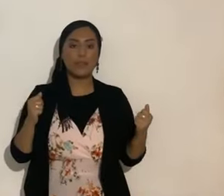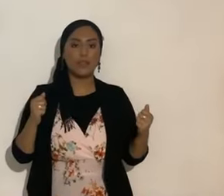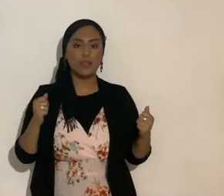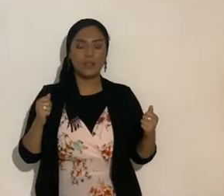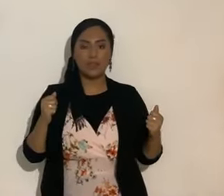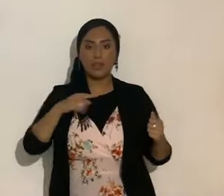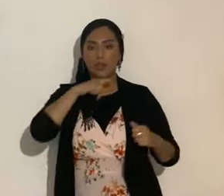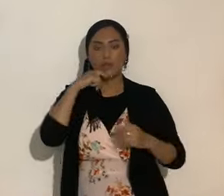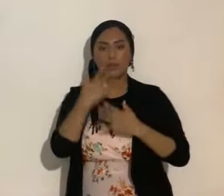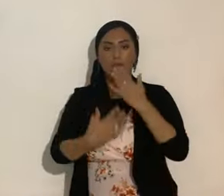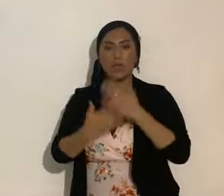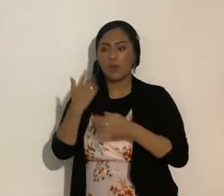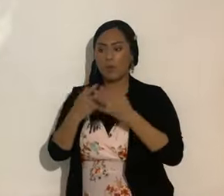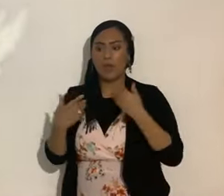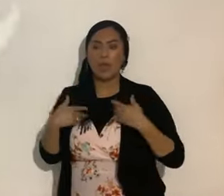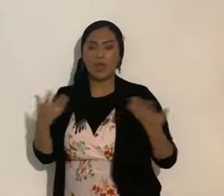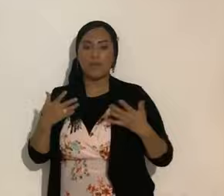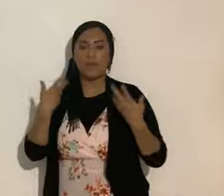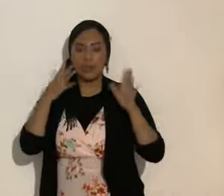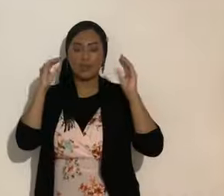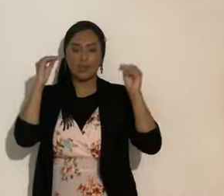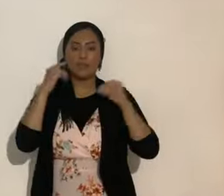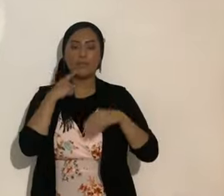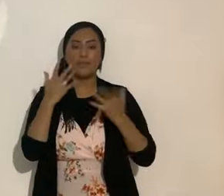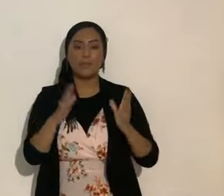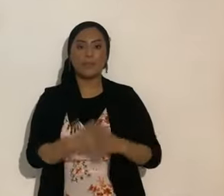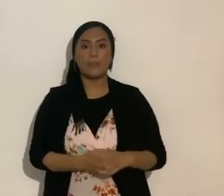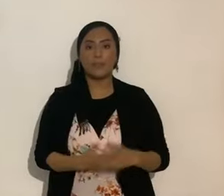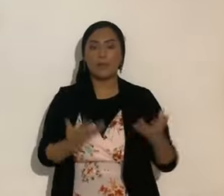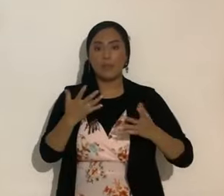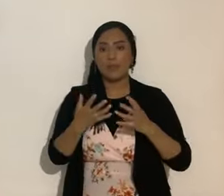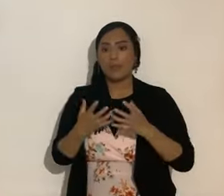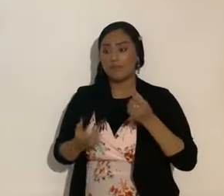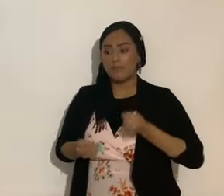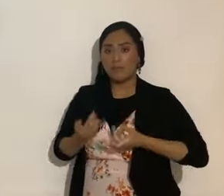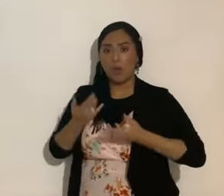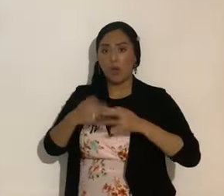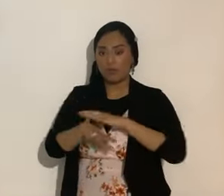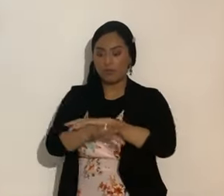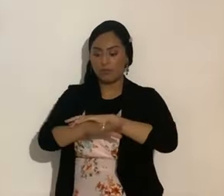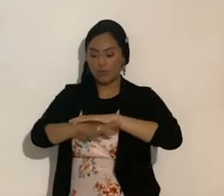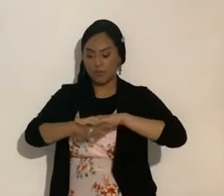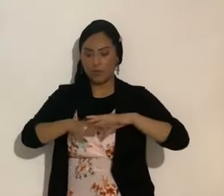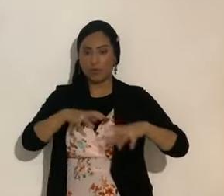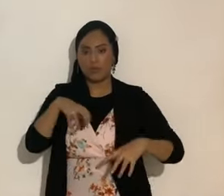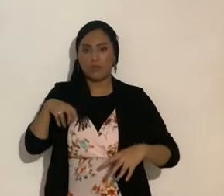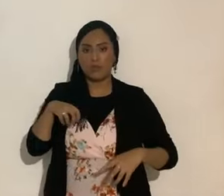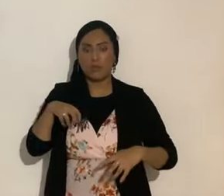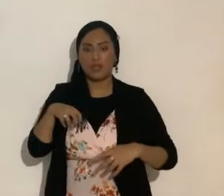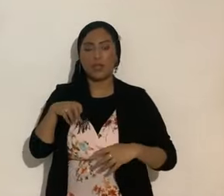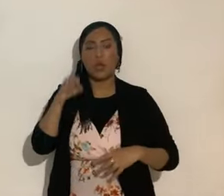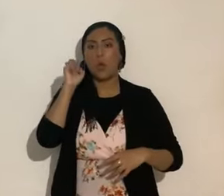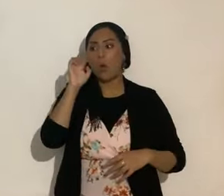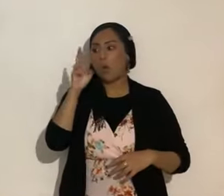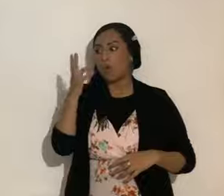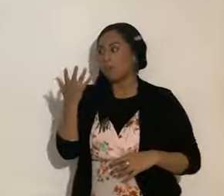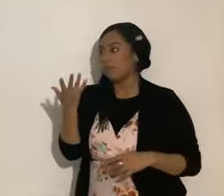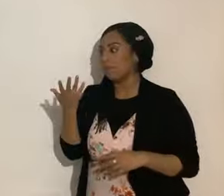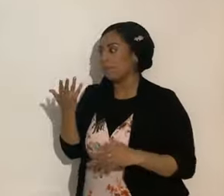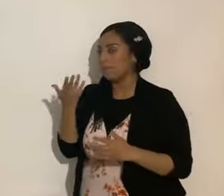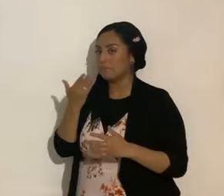mano seca. ¿Qué tendría? Ya lo dije ahí en la ministración. ¿Se habrá quemado y se le hizo así una cicatriz retráctil o